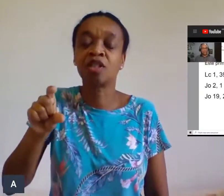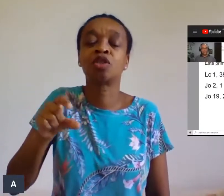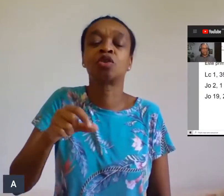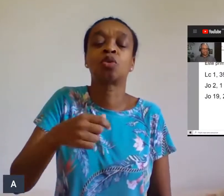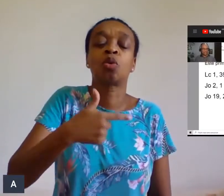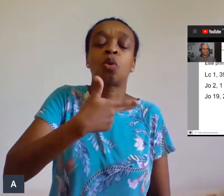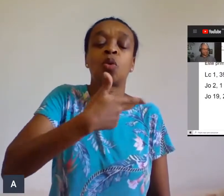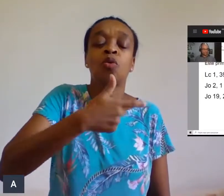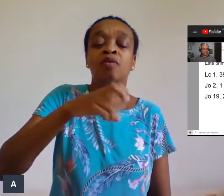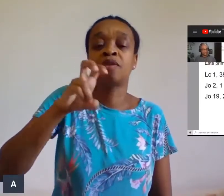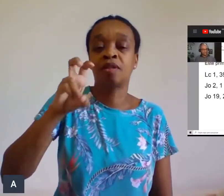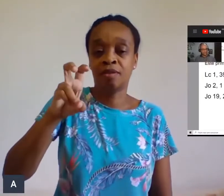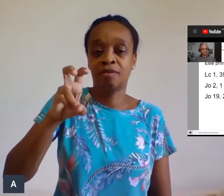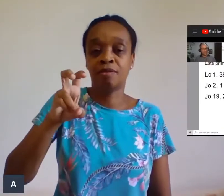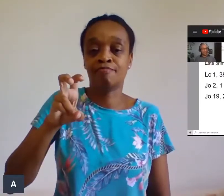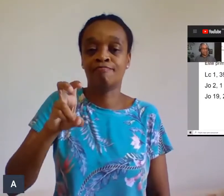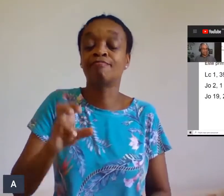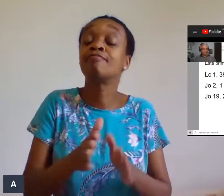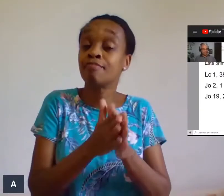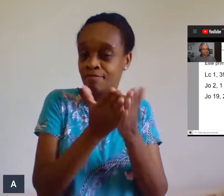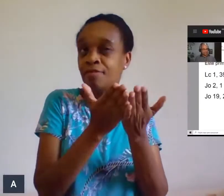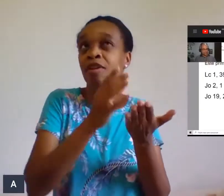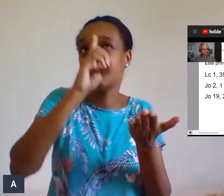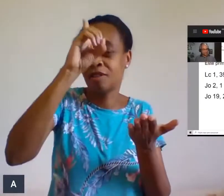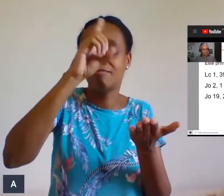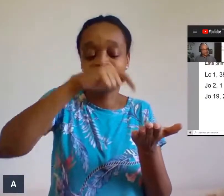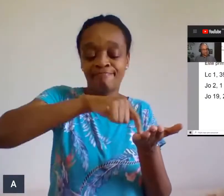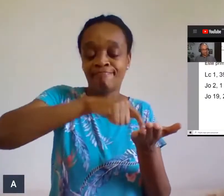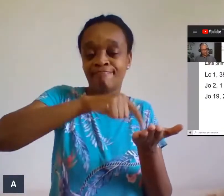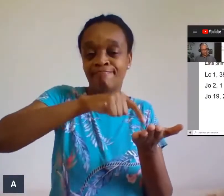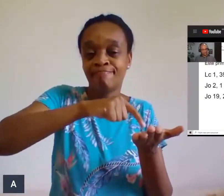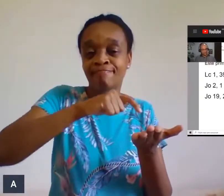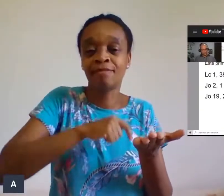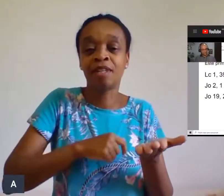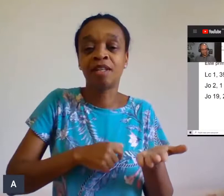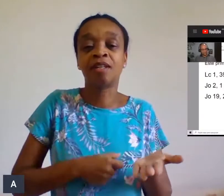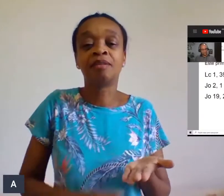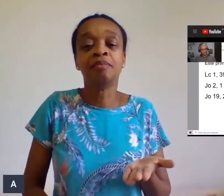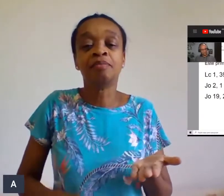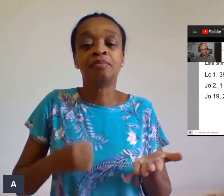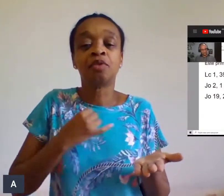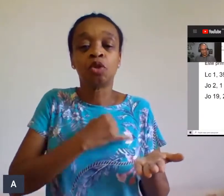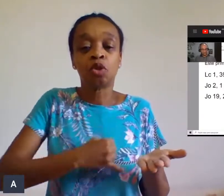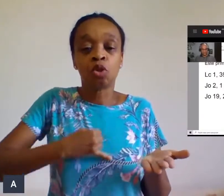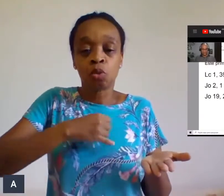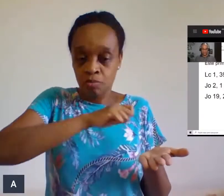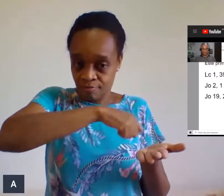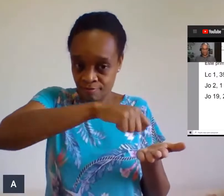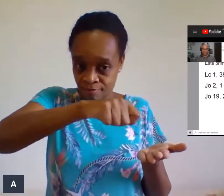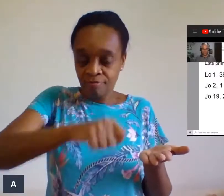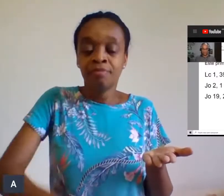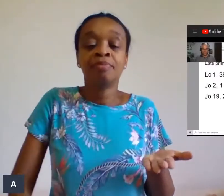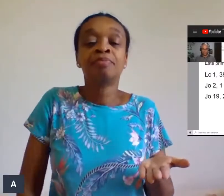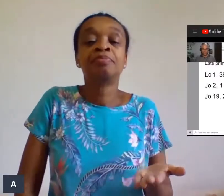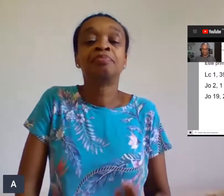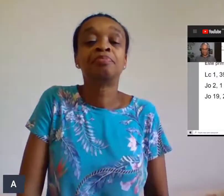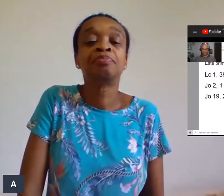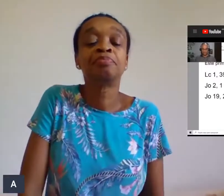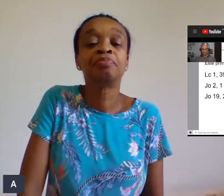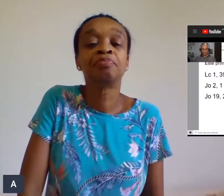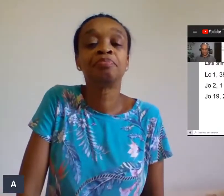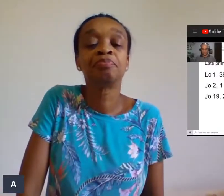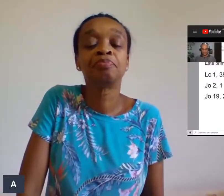este dogma na Bíblia? Está aqui. Vamos lá, 19, 25. Deixa eu achar o 25 aqui para